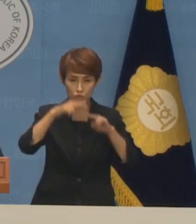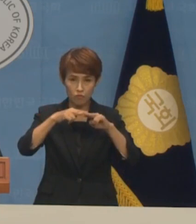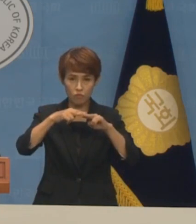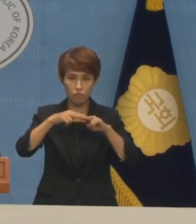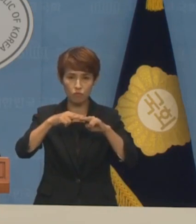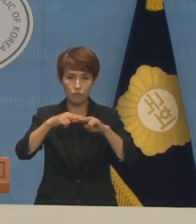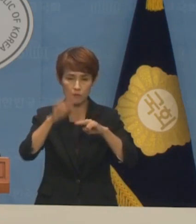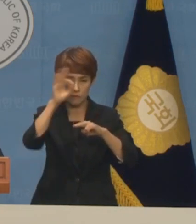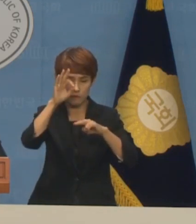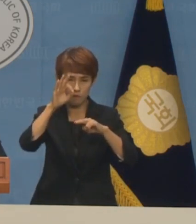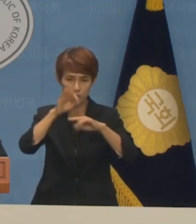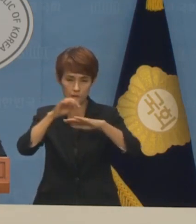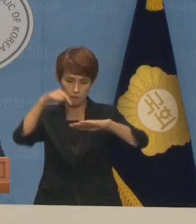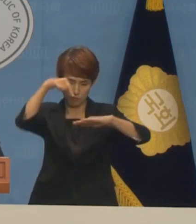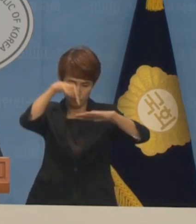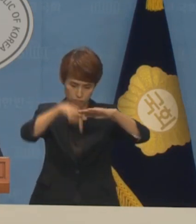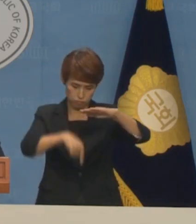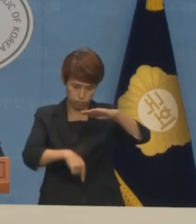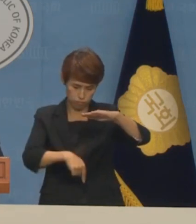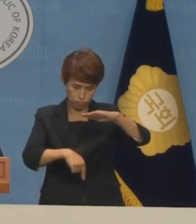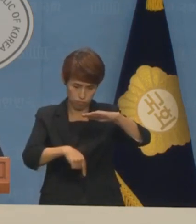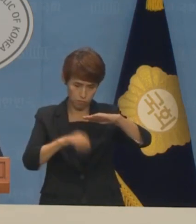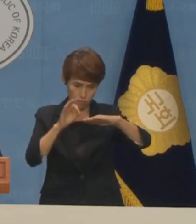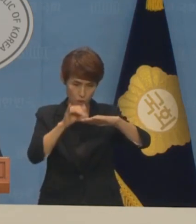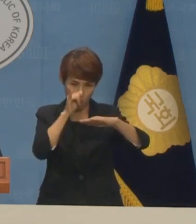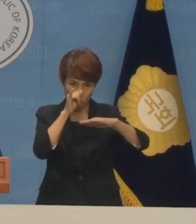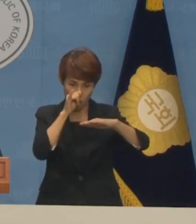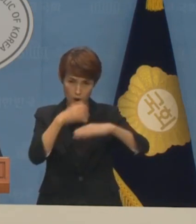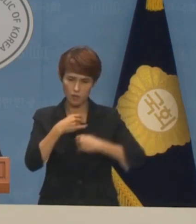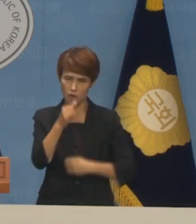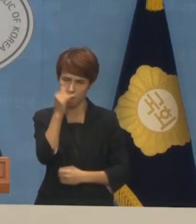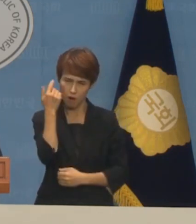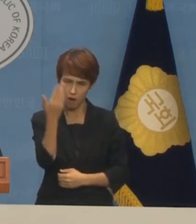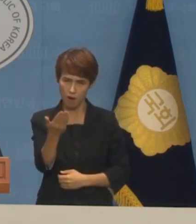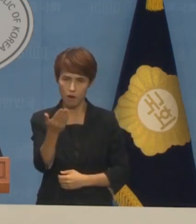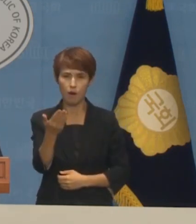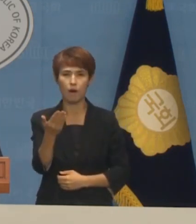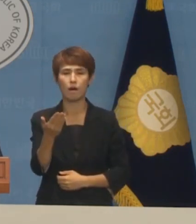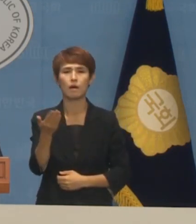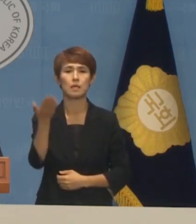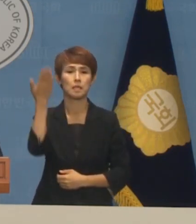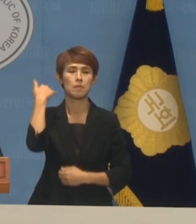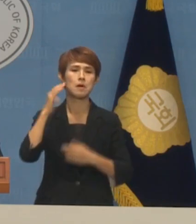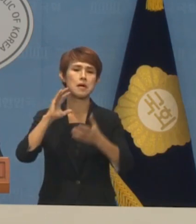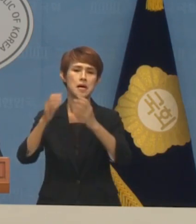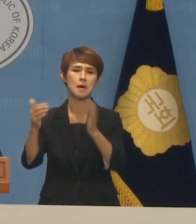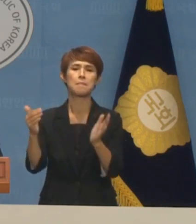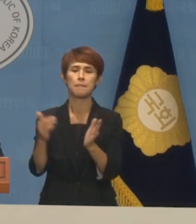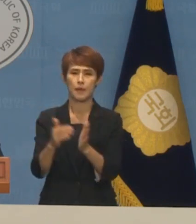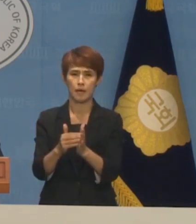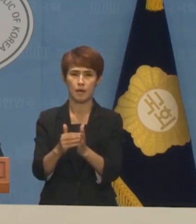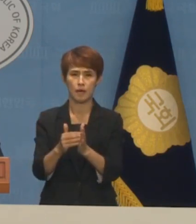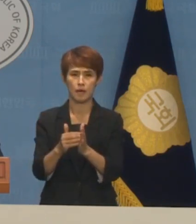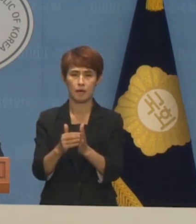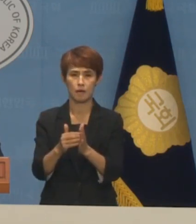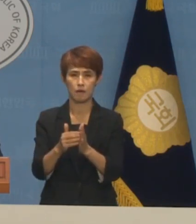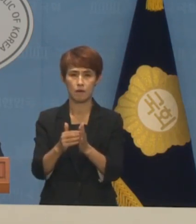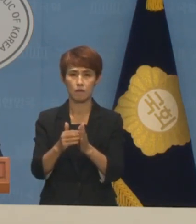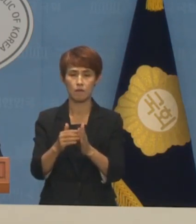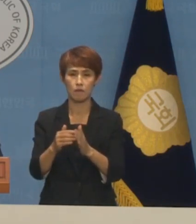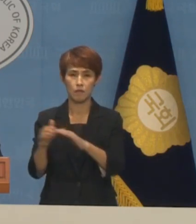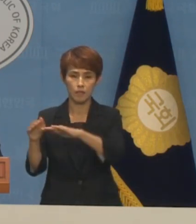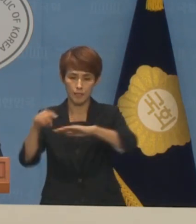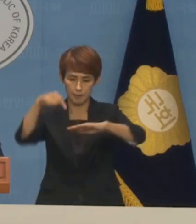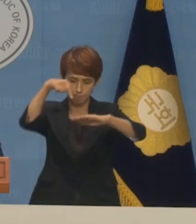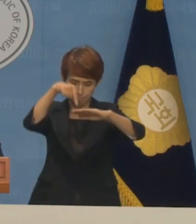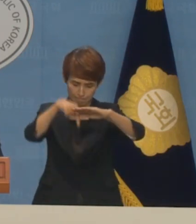안전한가라는 안전진단 차원에서 저희가 지난번에 토론회를 했었는데 생각보다 시추 들어가기 전에 저희가 해야